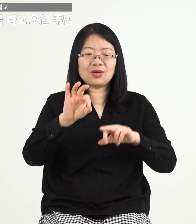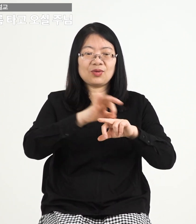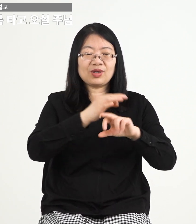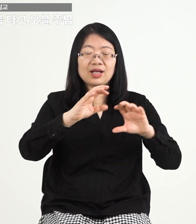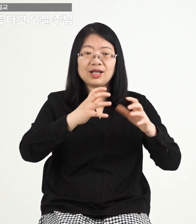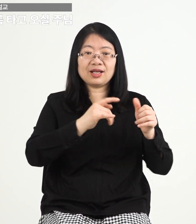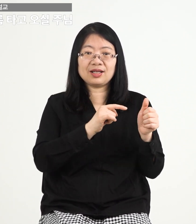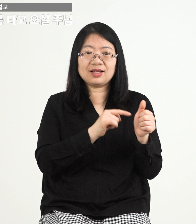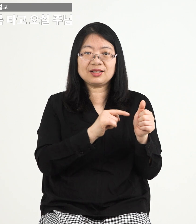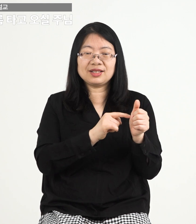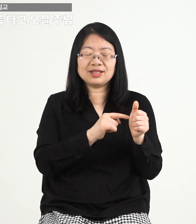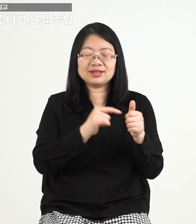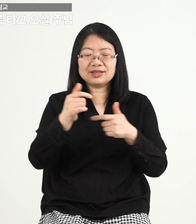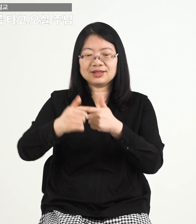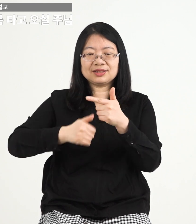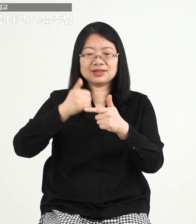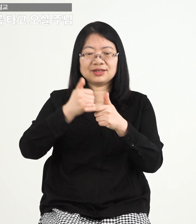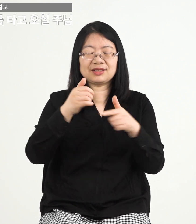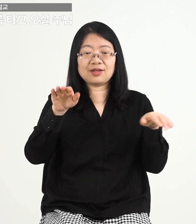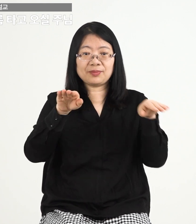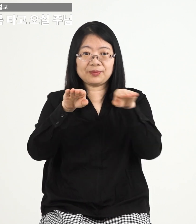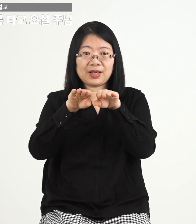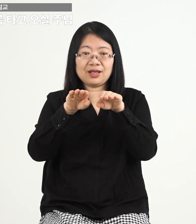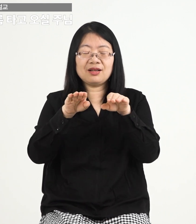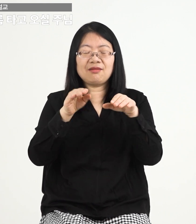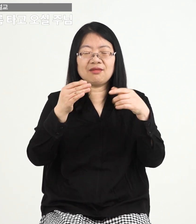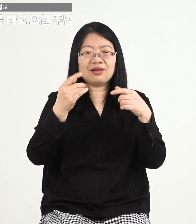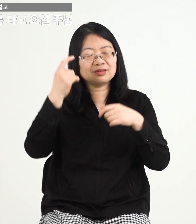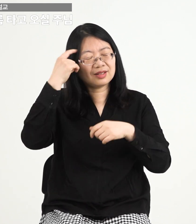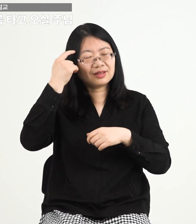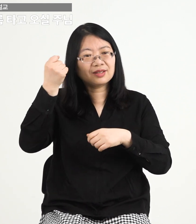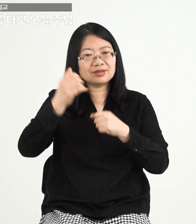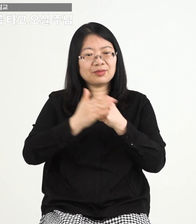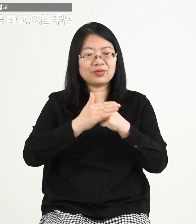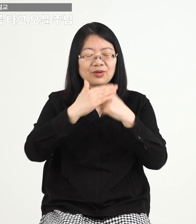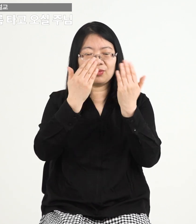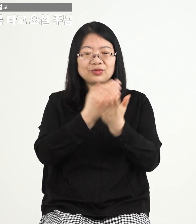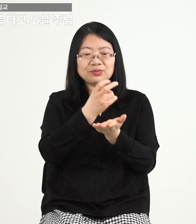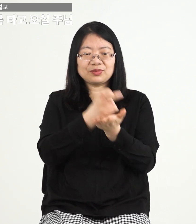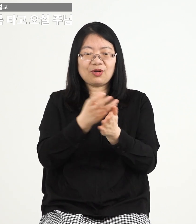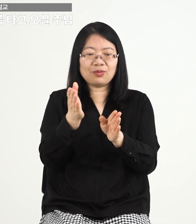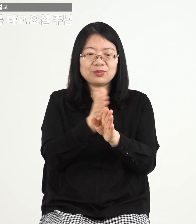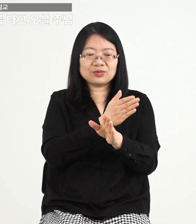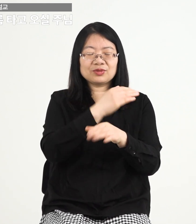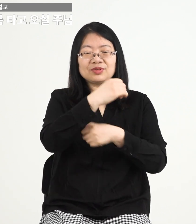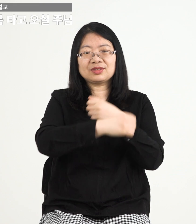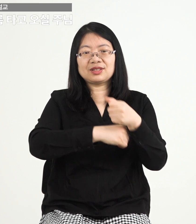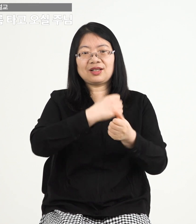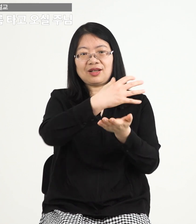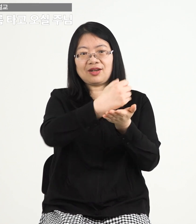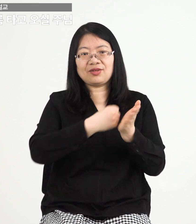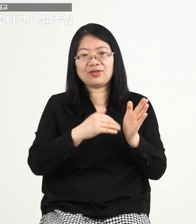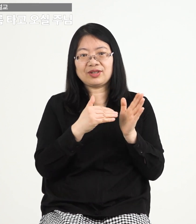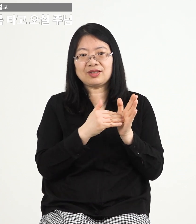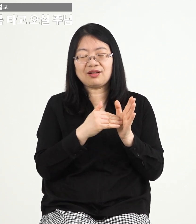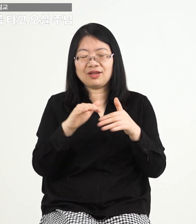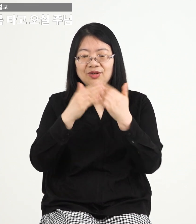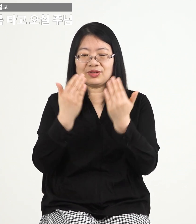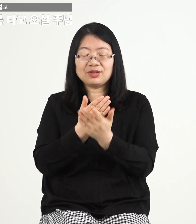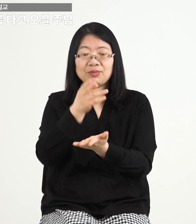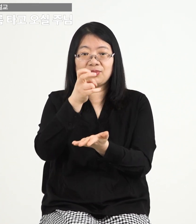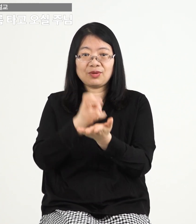황제는 신이기 때문에 모든 법률로부터 자유한다. 여러분,